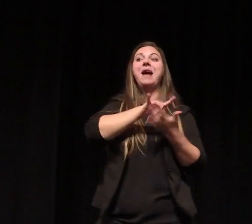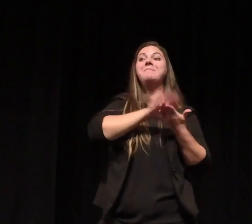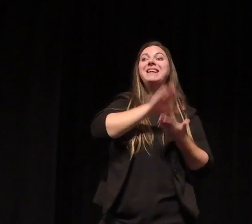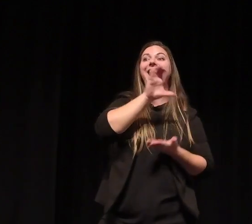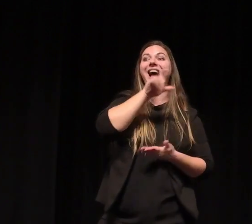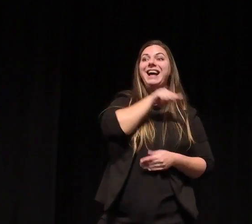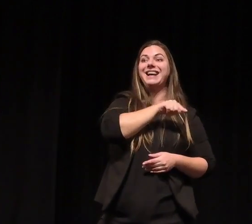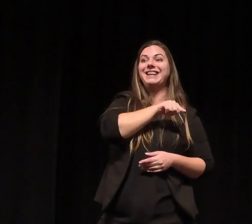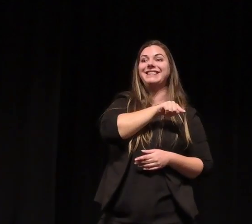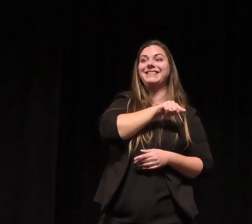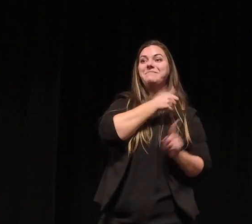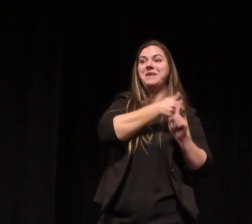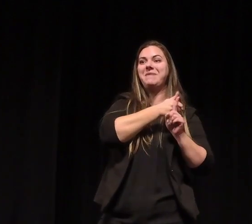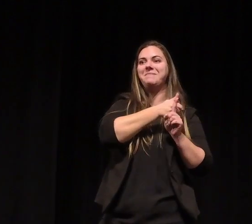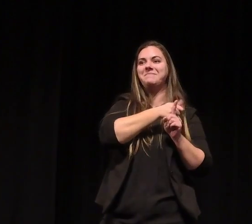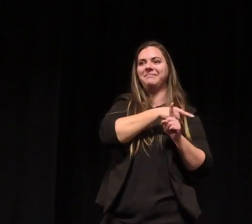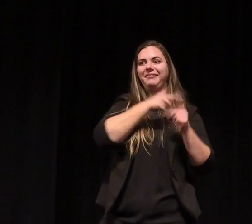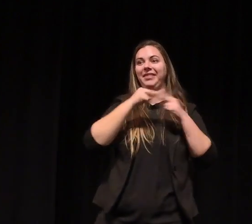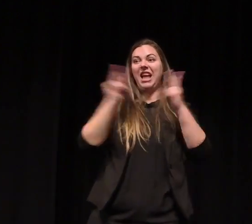Un étranger arrive.